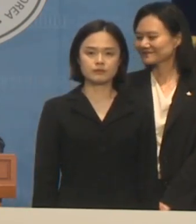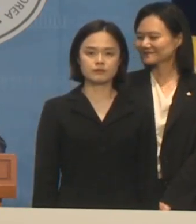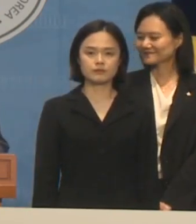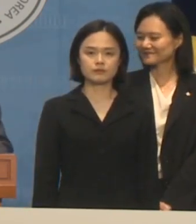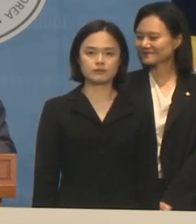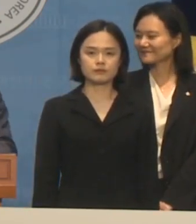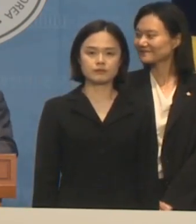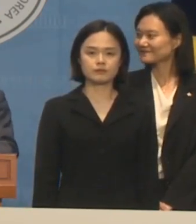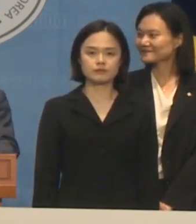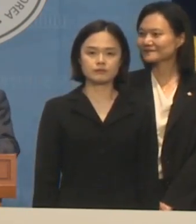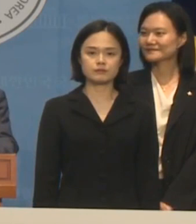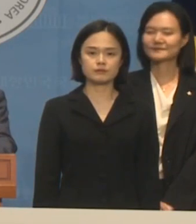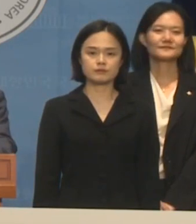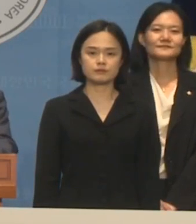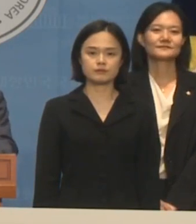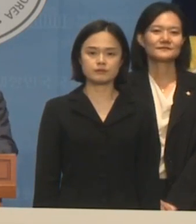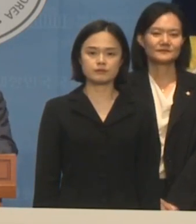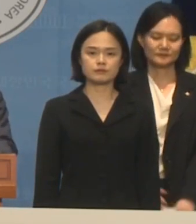나오셨나요?